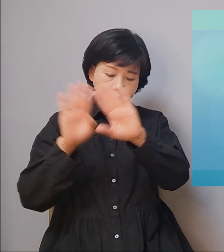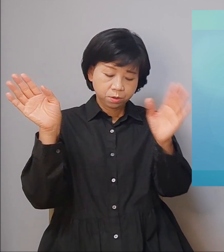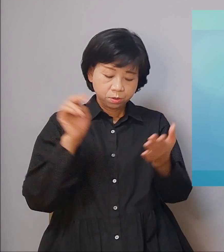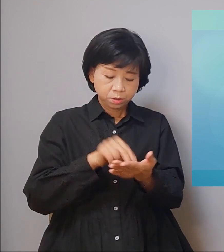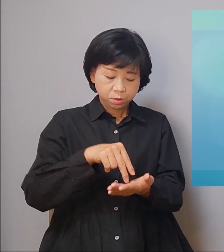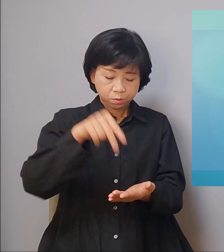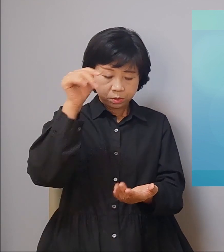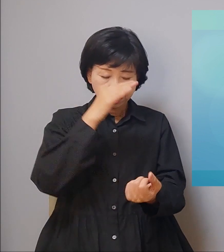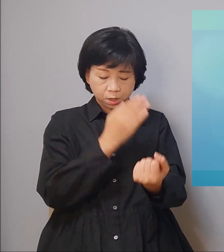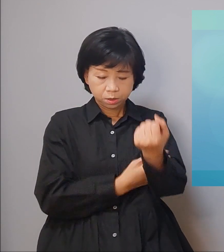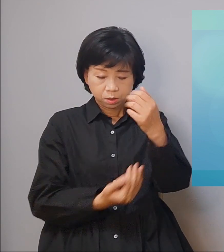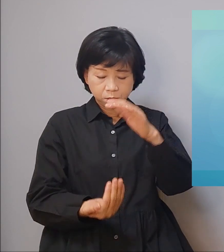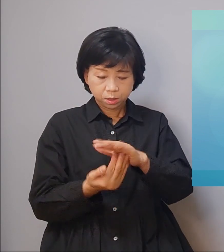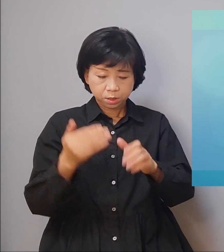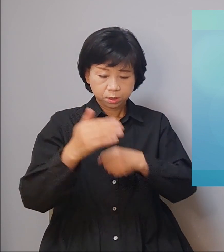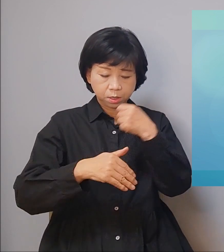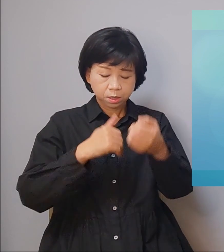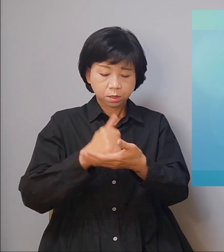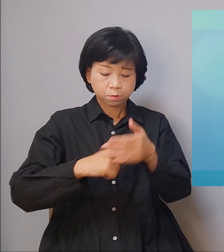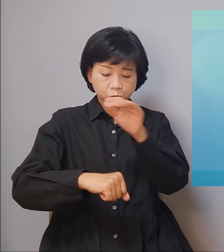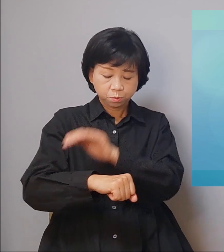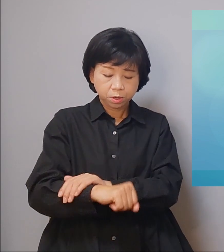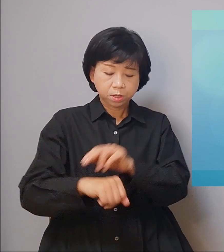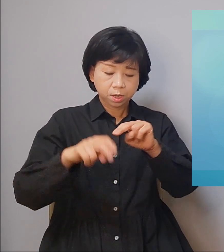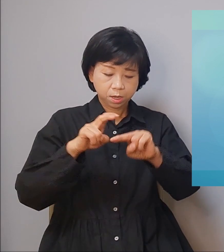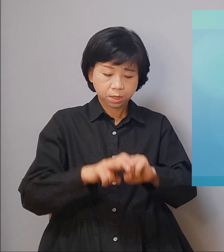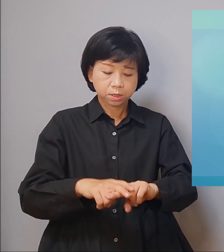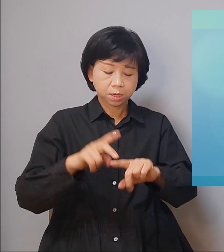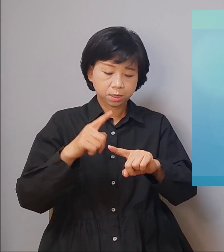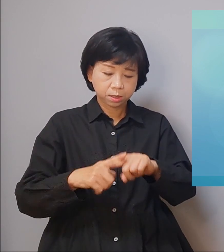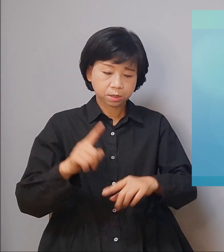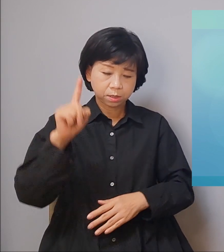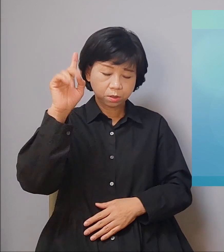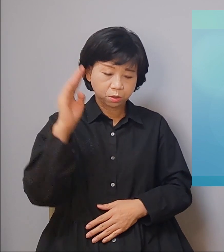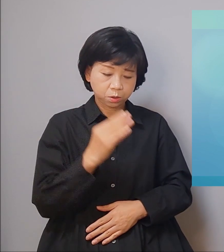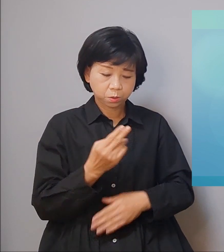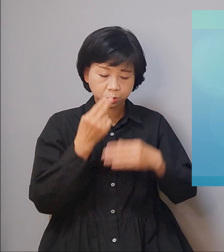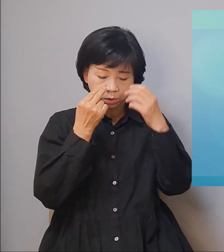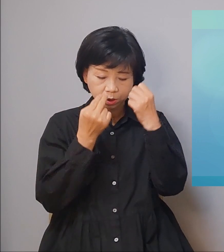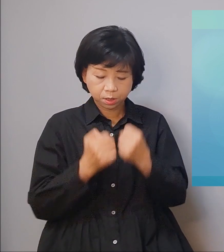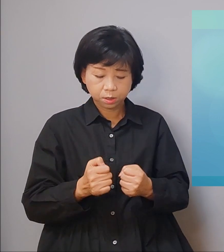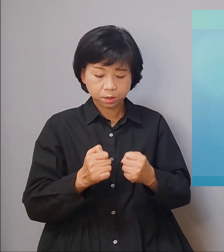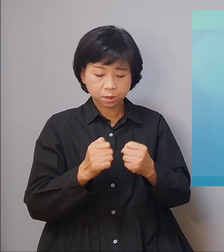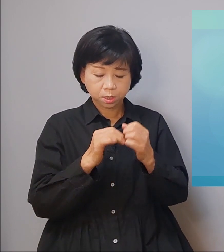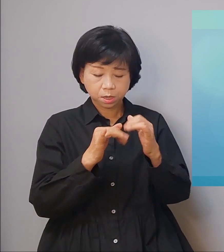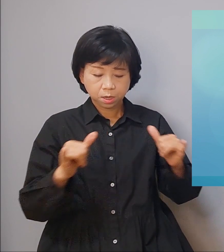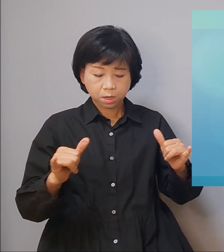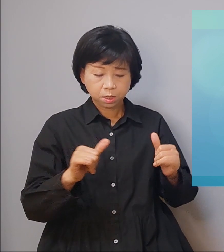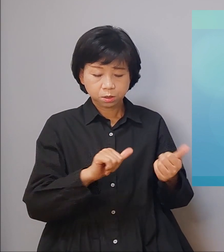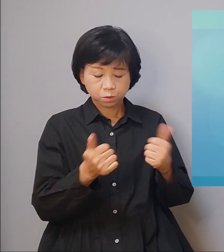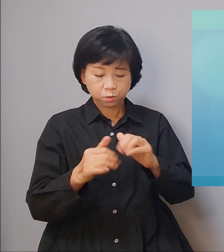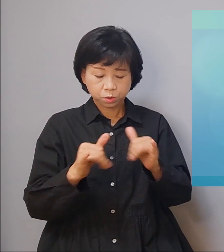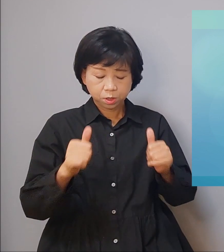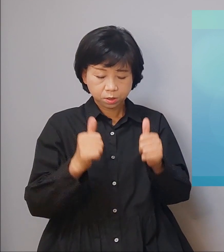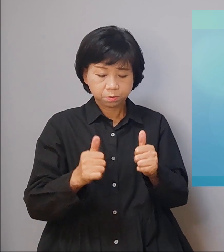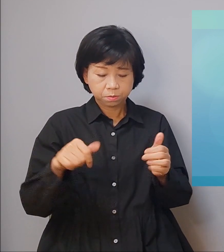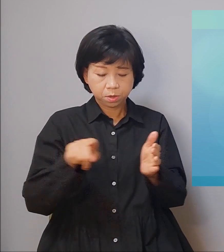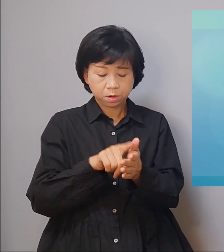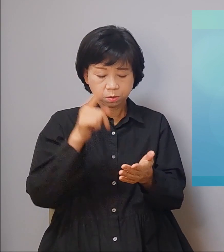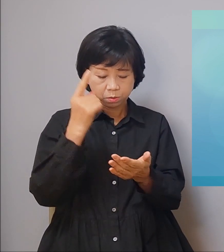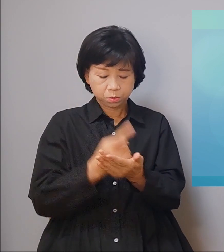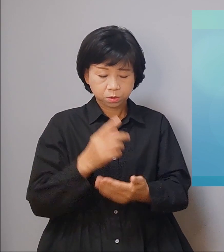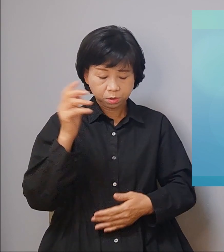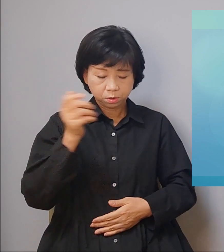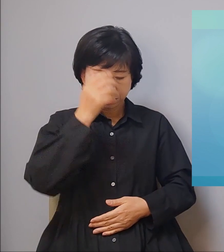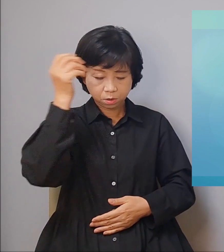살아나시며 하늘에 오르사 전능하신 하나님 우편에 앉아 계시다가 저리로서 산자와 죽은 자를 심판하러